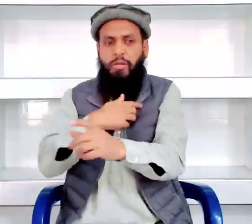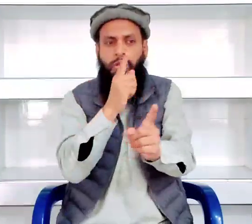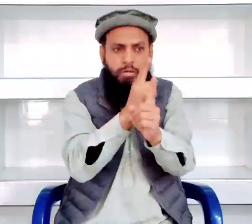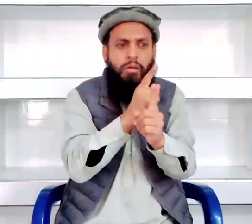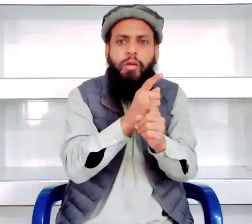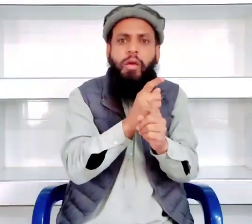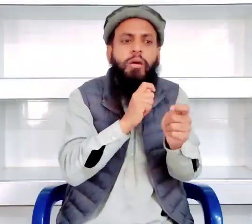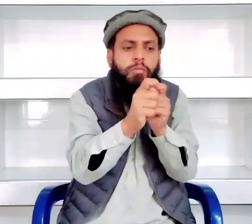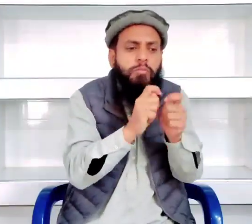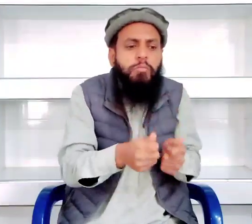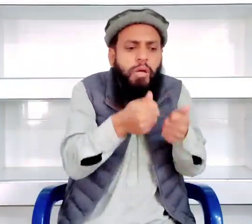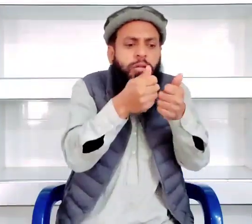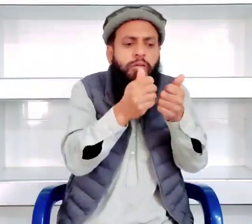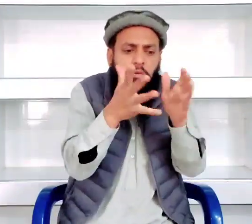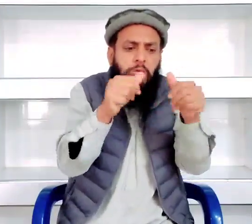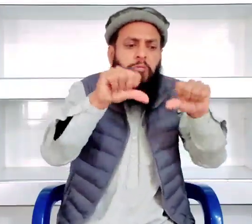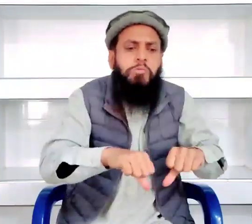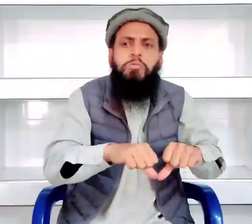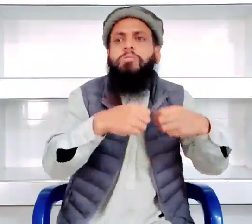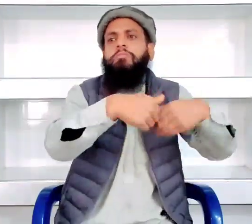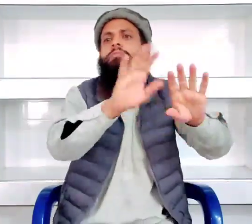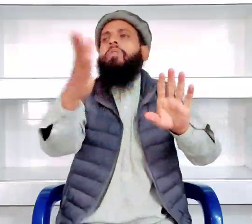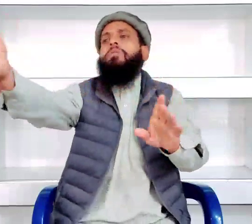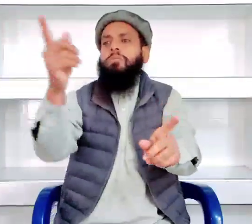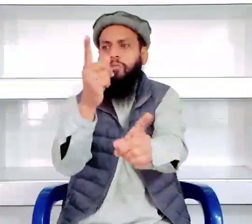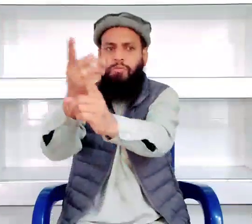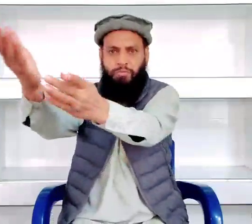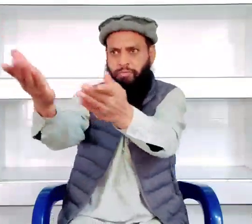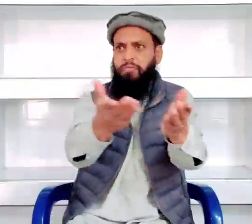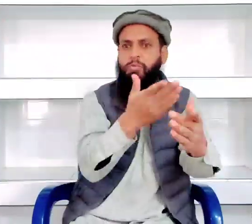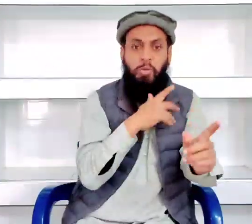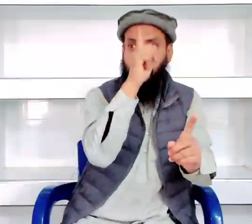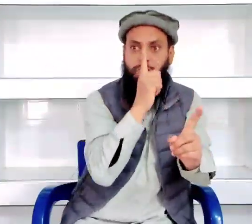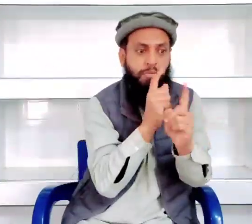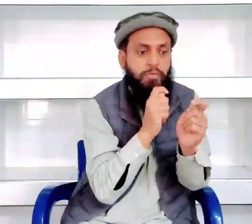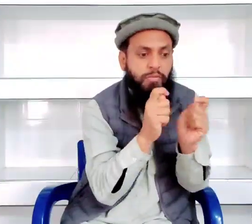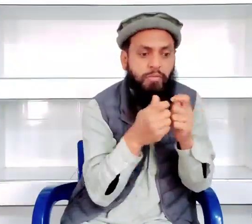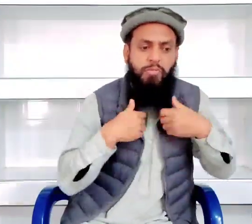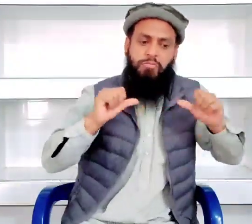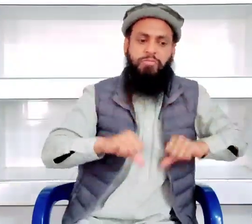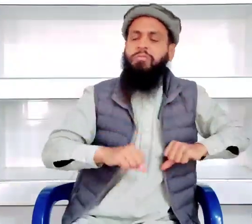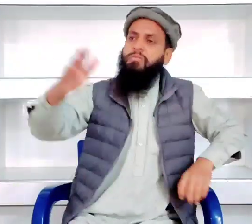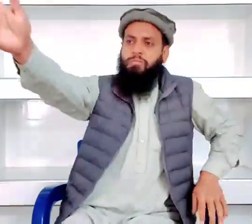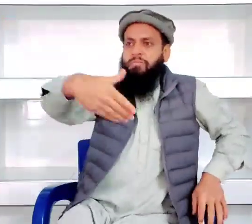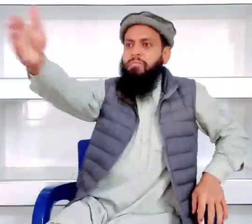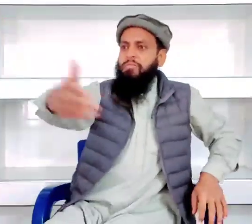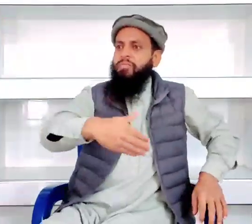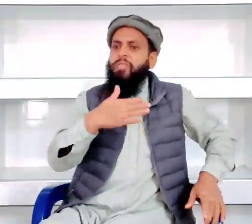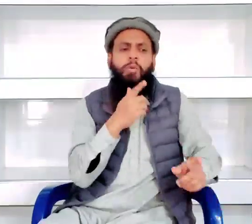گیا ٹھیک نہیں تو دوسرا آ کے سودا کرتا ہے لیکن دو بندے سودا کرتے ہیں تو تیسرا آ کے جو ود بولی لا دینا چوتھا آ کے